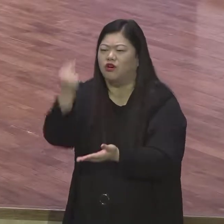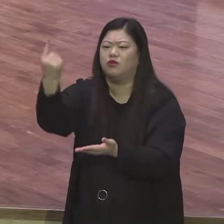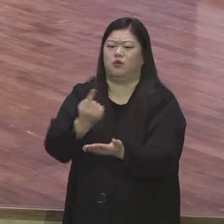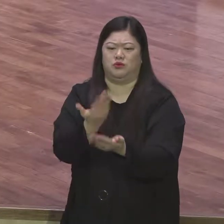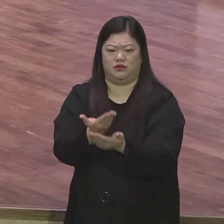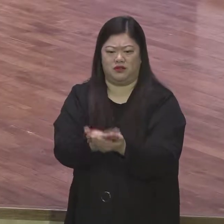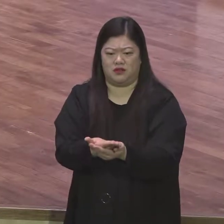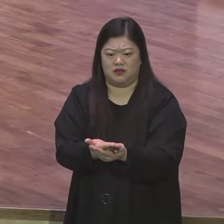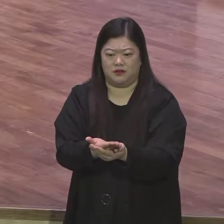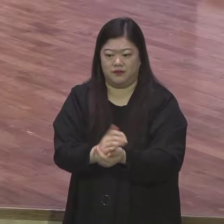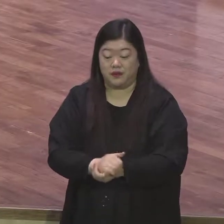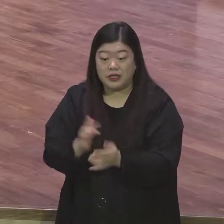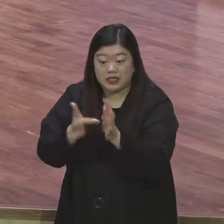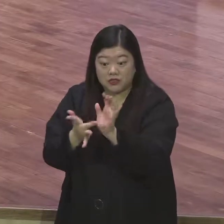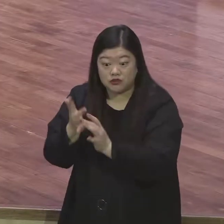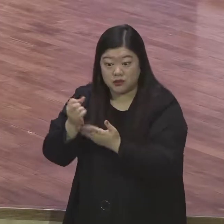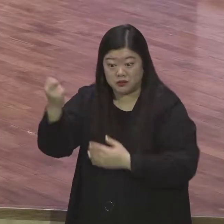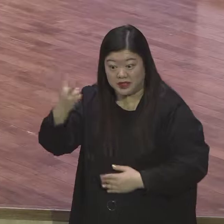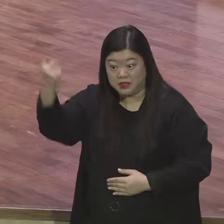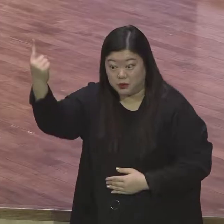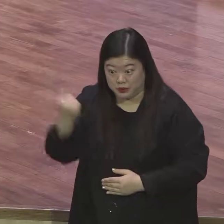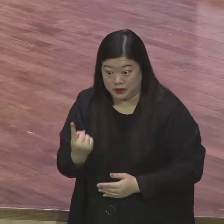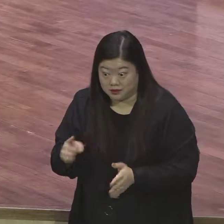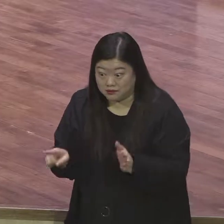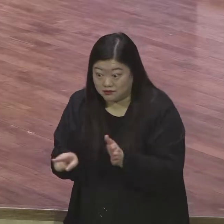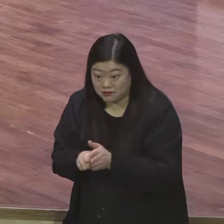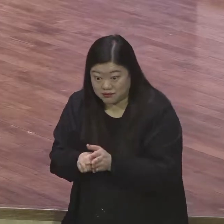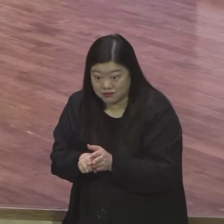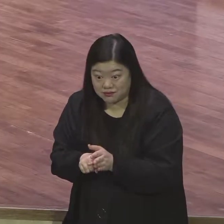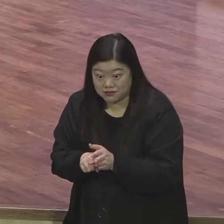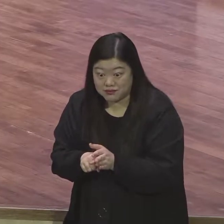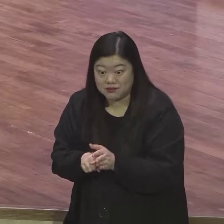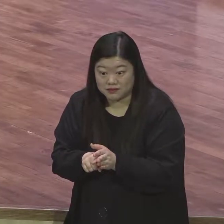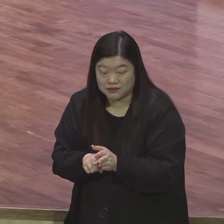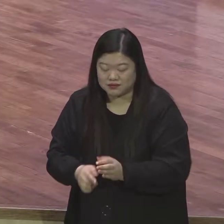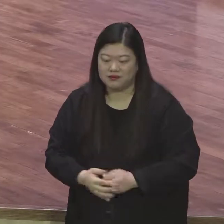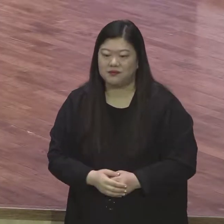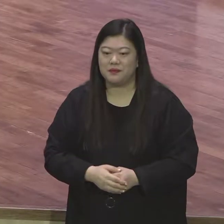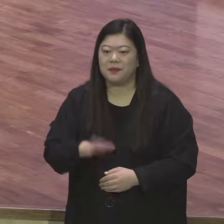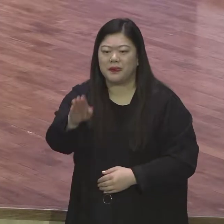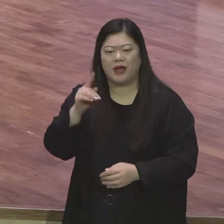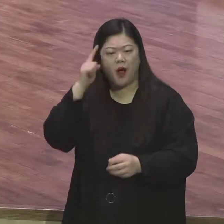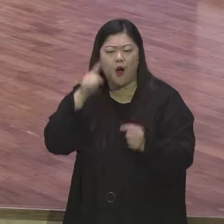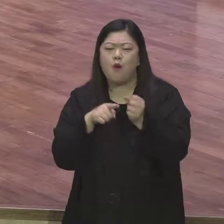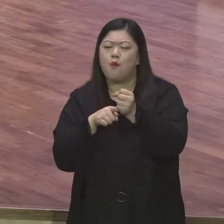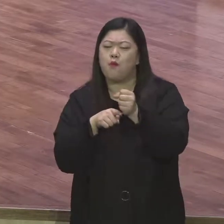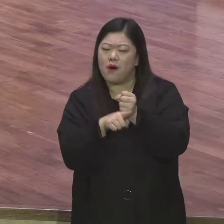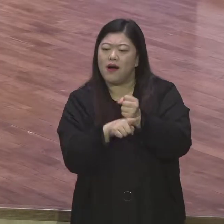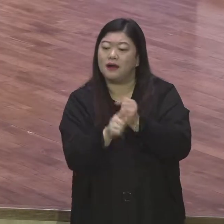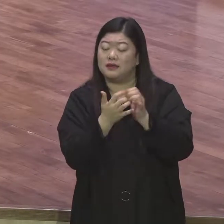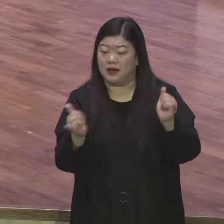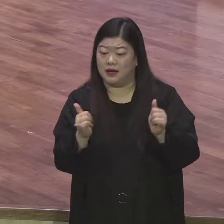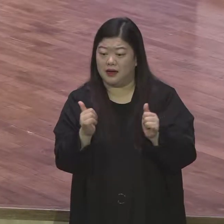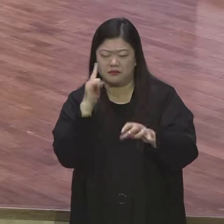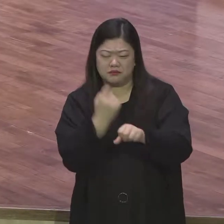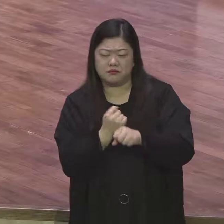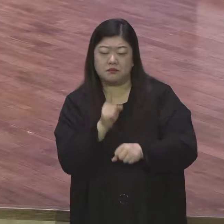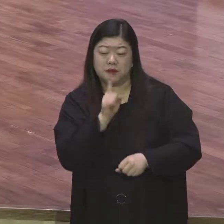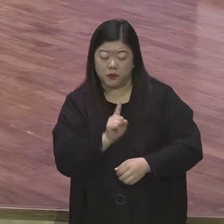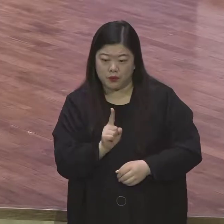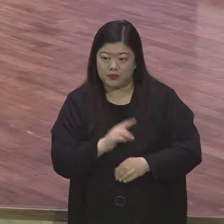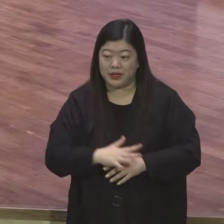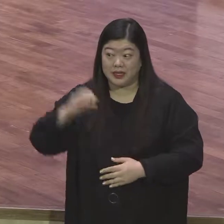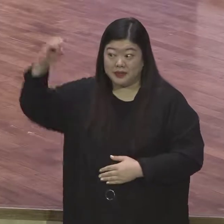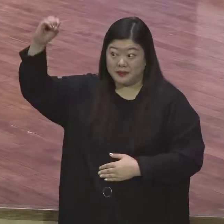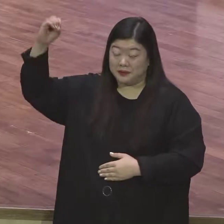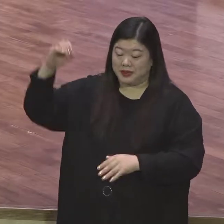오십니다. 예수님 오십니다. 과학자들도 그래요. 해가 태양이 해를 빛을 잃을 날이 올